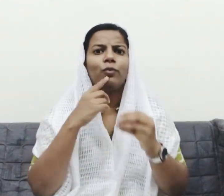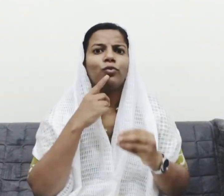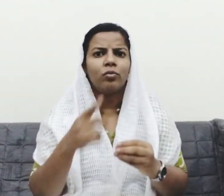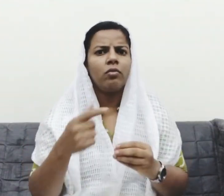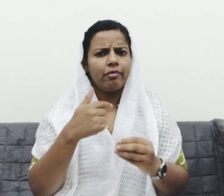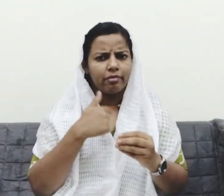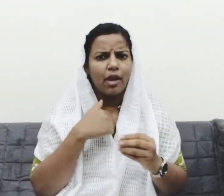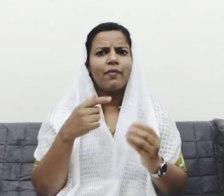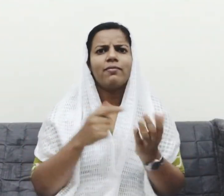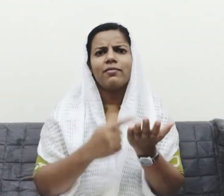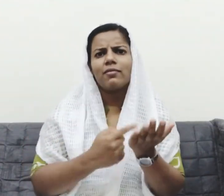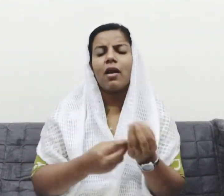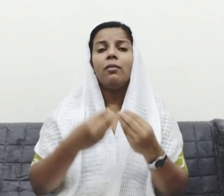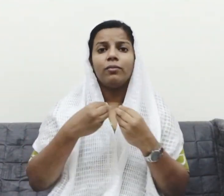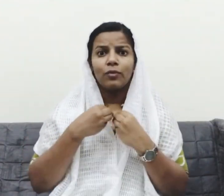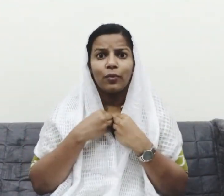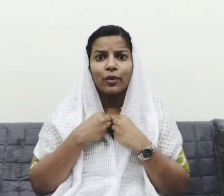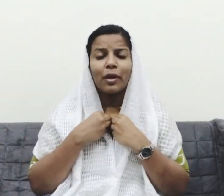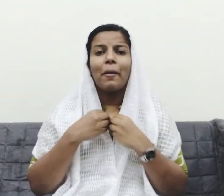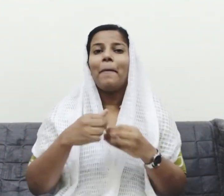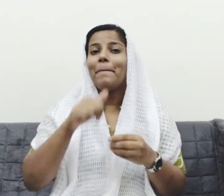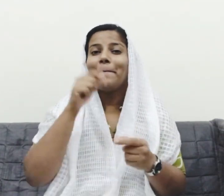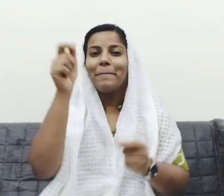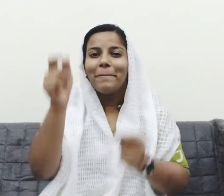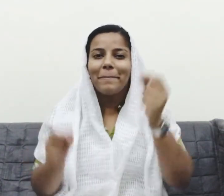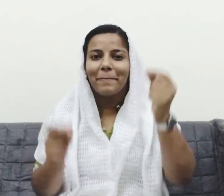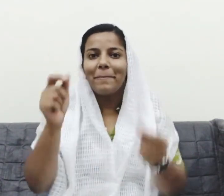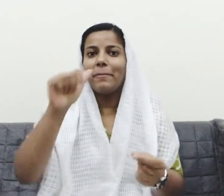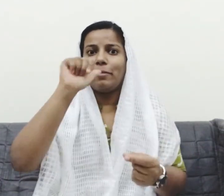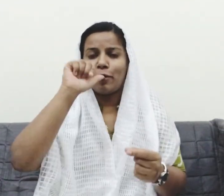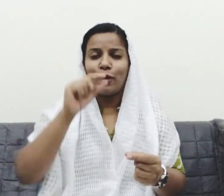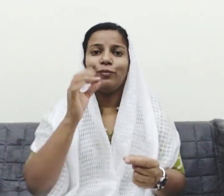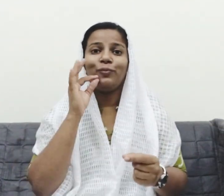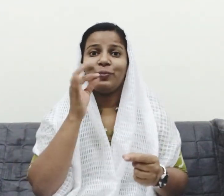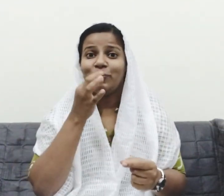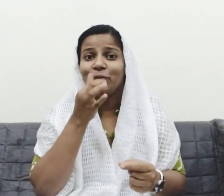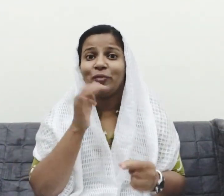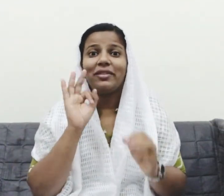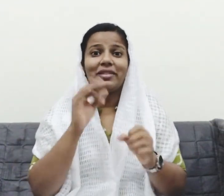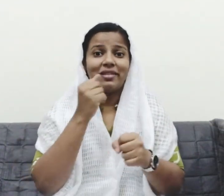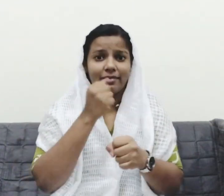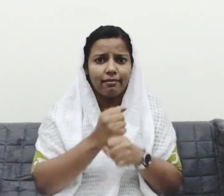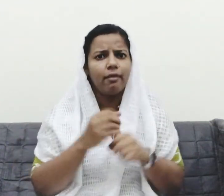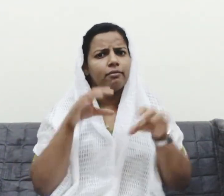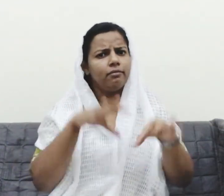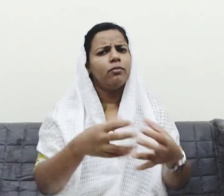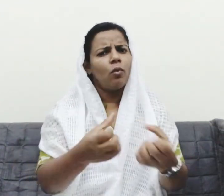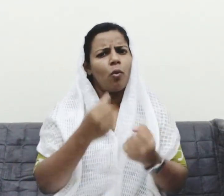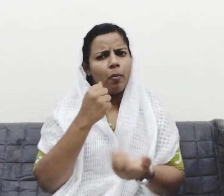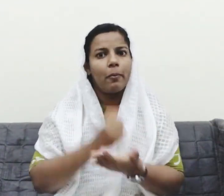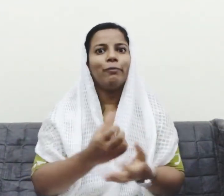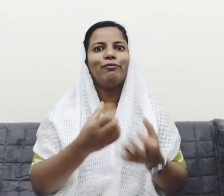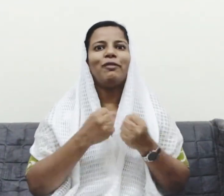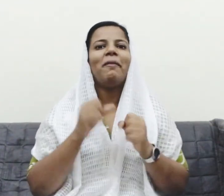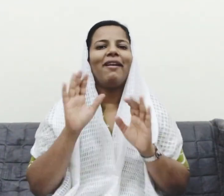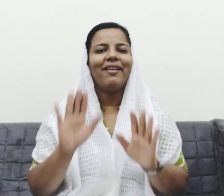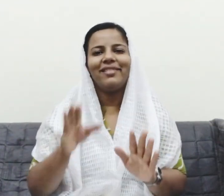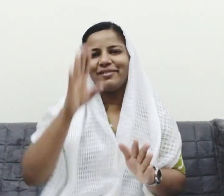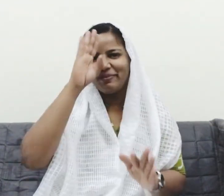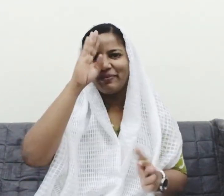പ്രസാദിക്കുന്നുവെങ്കിൽ അവൻ നമ്മെ പാലും തേനും ഒഴുകുന്ന ആ ദേശത്തേക്ക് കൊണ്ടുചെന്ന് നമുക്കത് തരും. ഇതാണ് വിശ്വാസം.